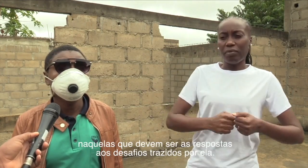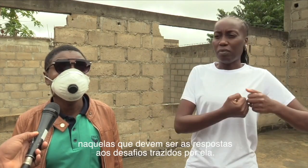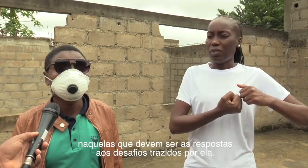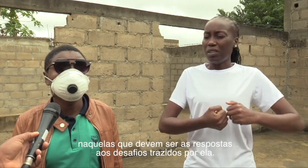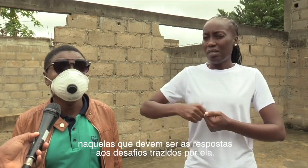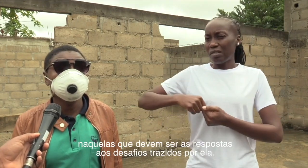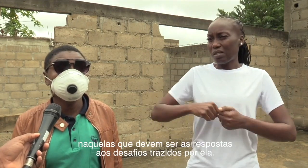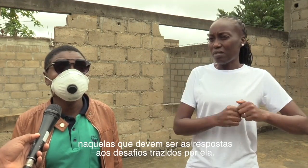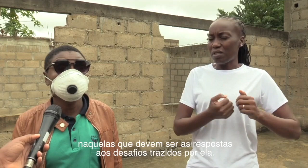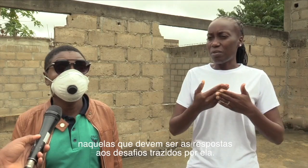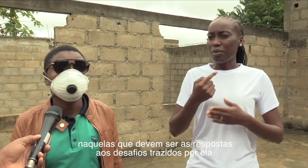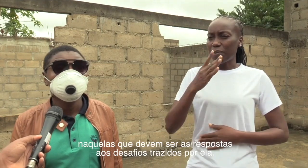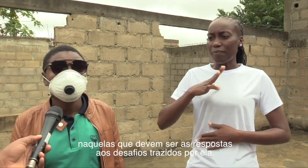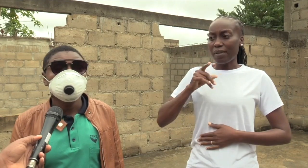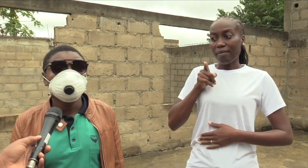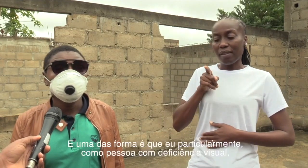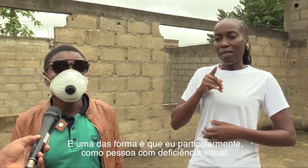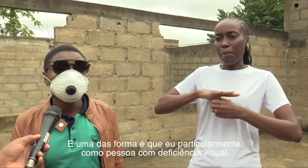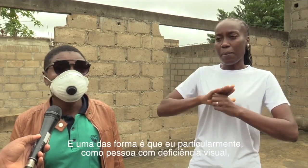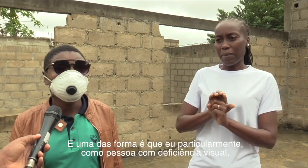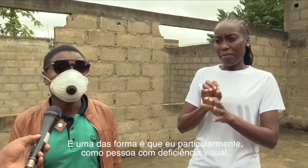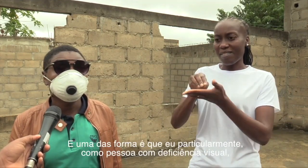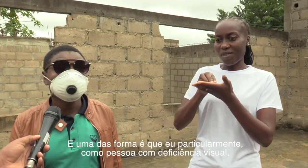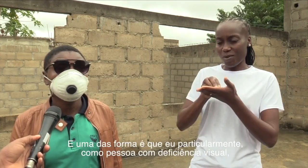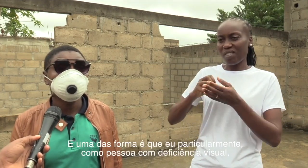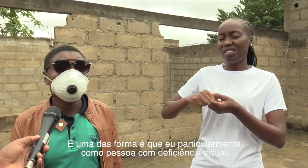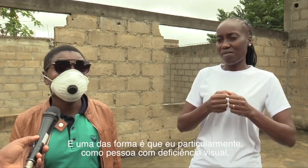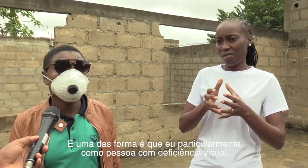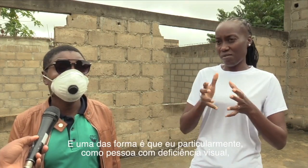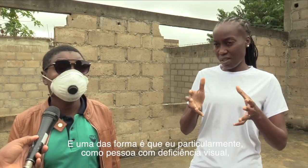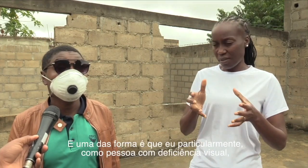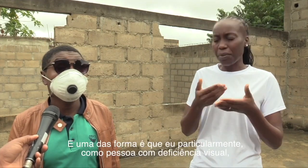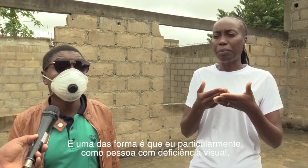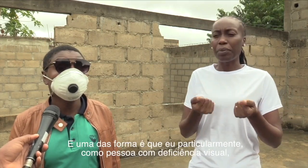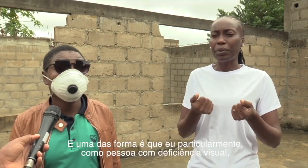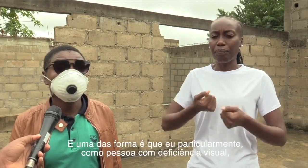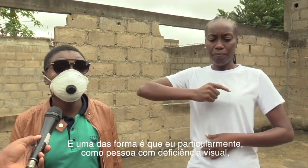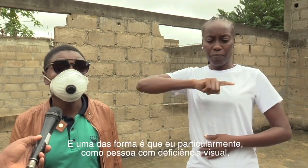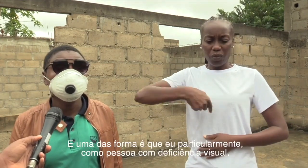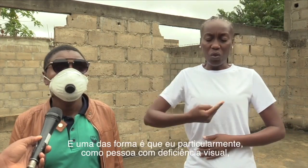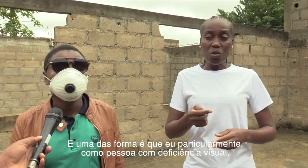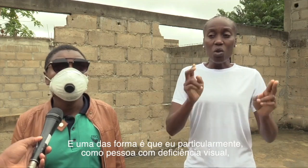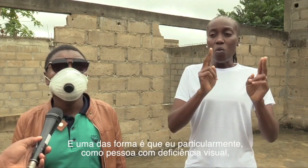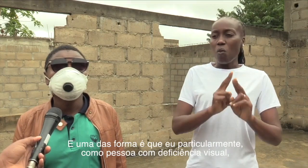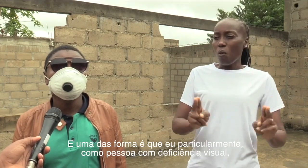trazidos mesmo por ela. E uma das formas é que, normalmente,